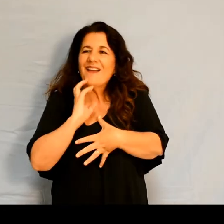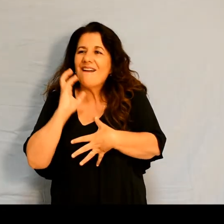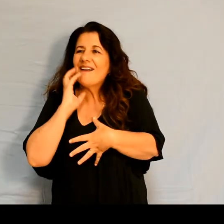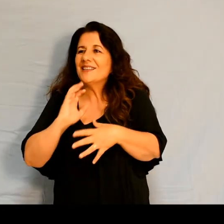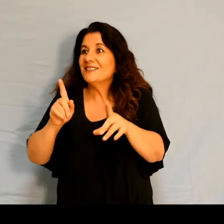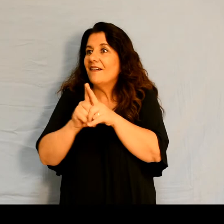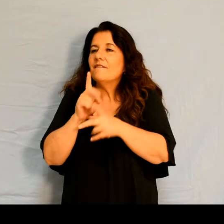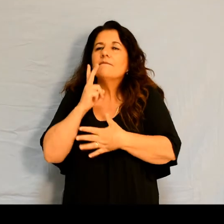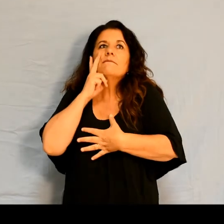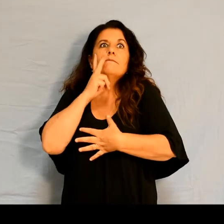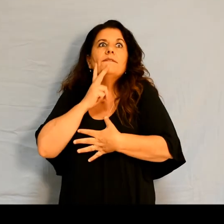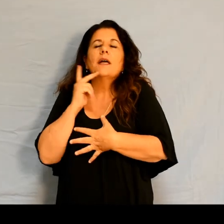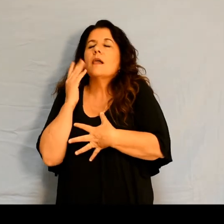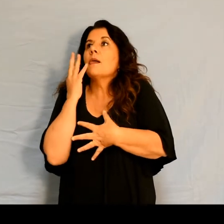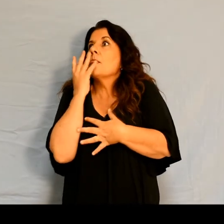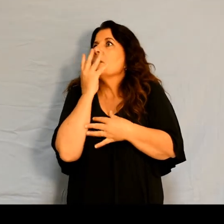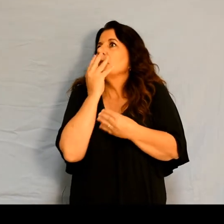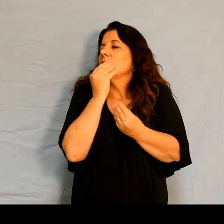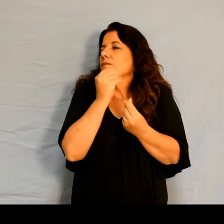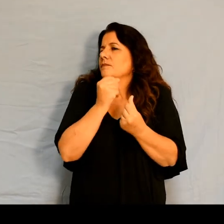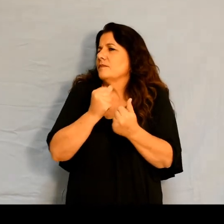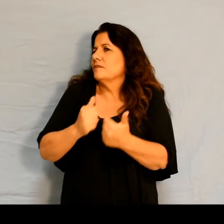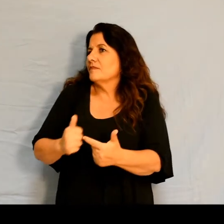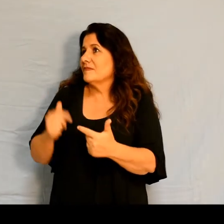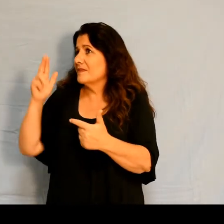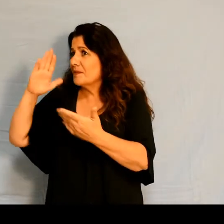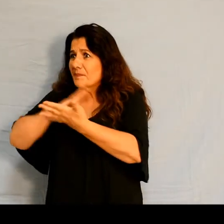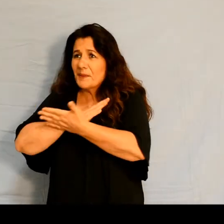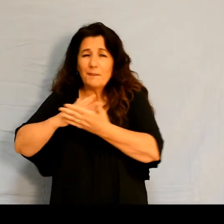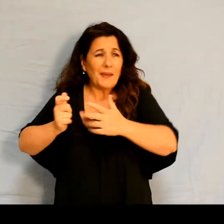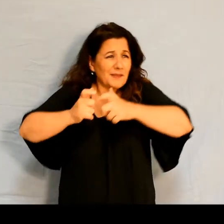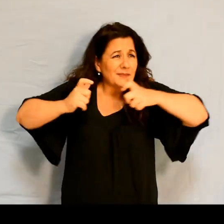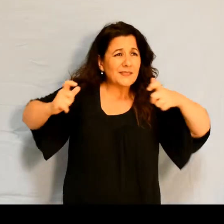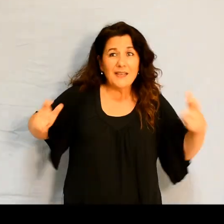succulente et de vin décanté.